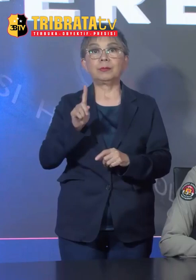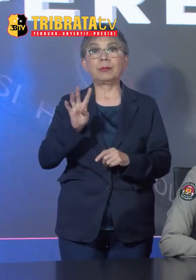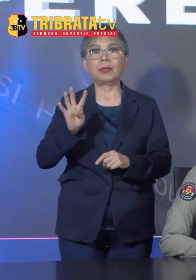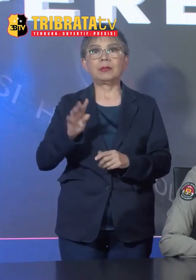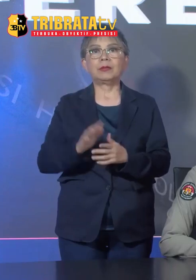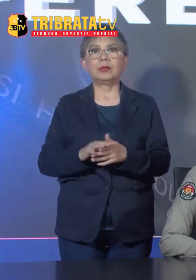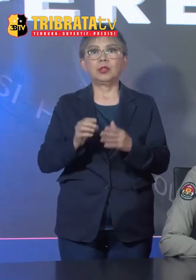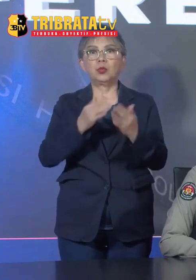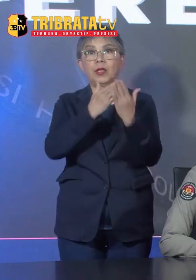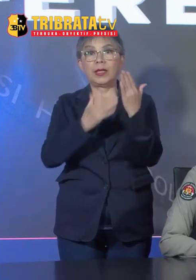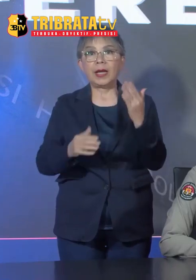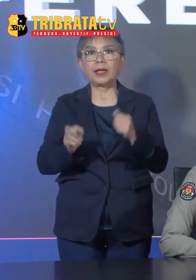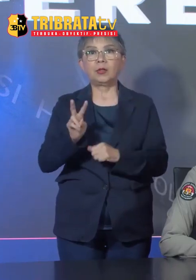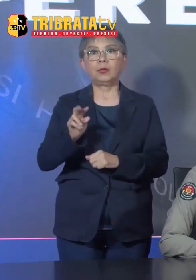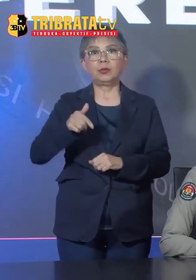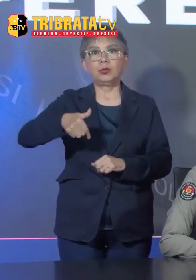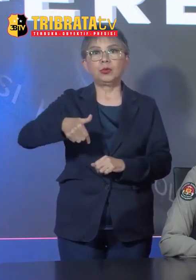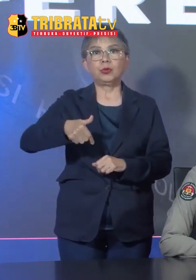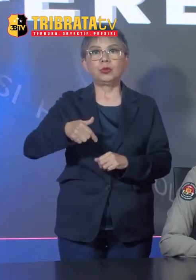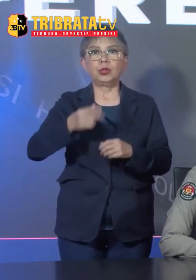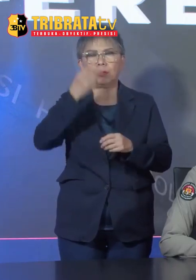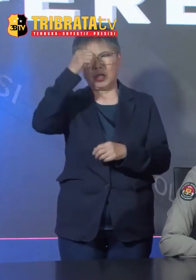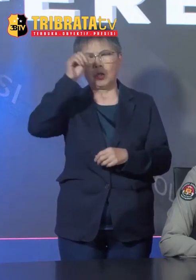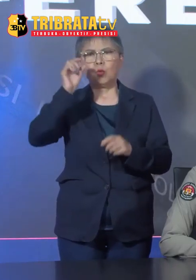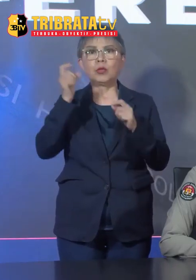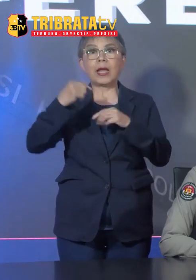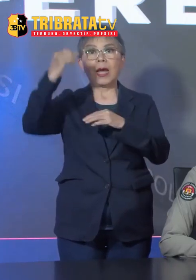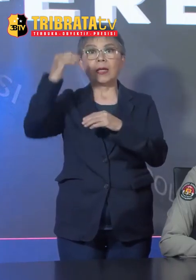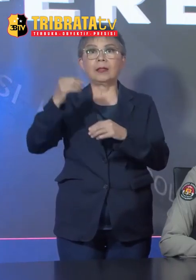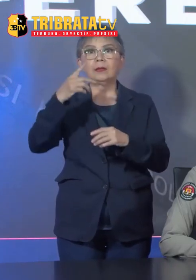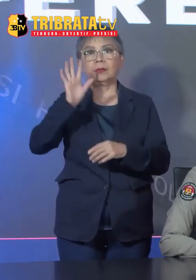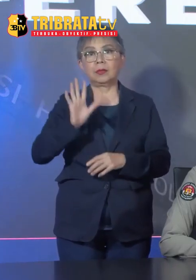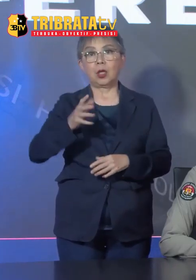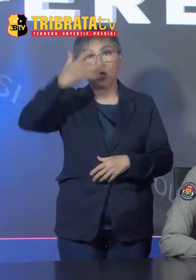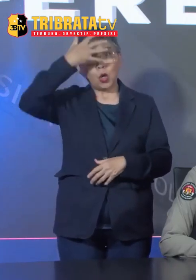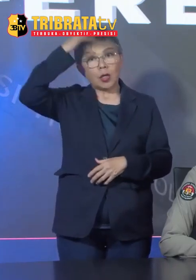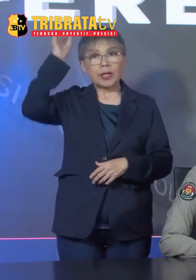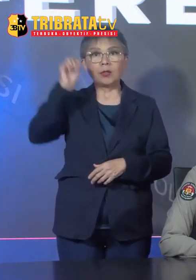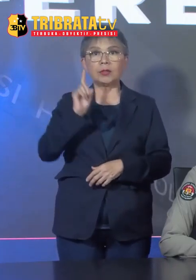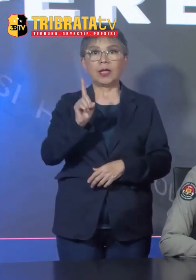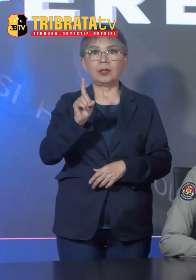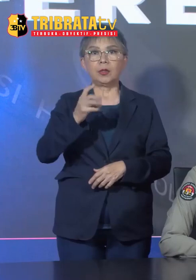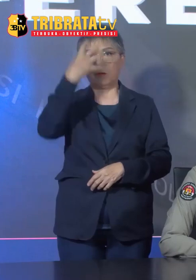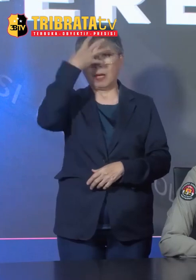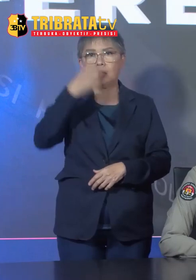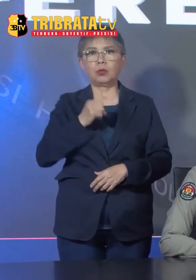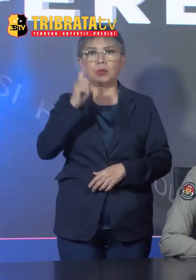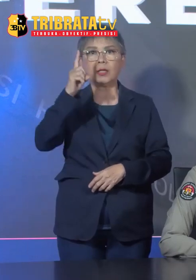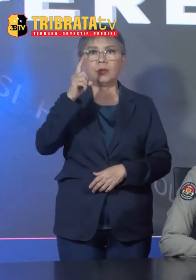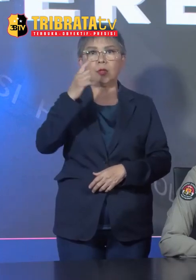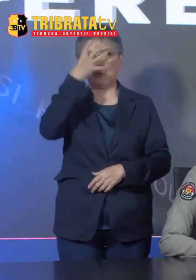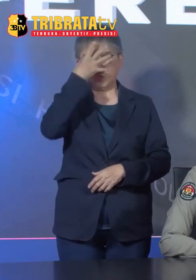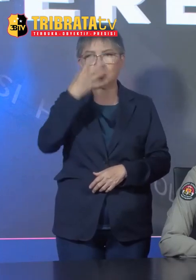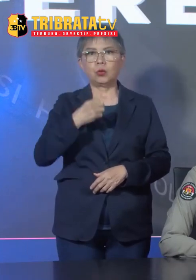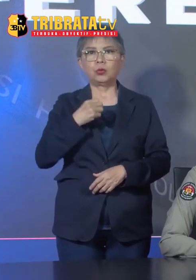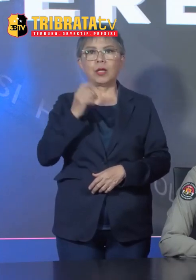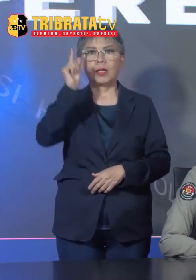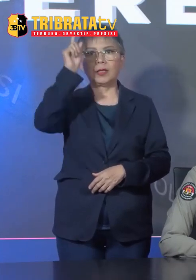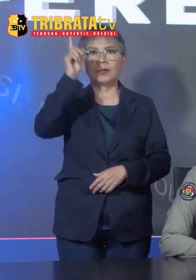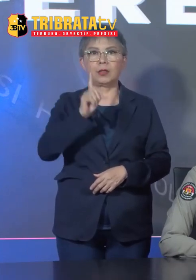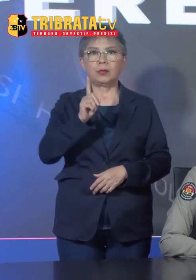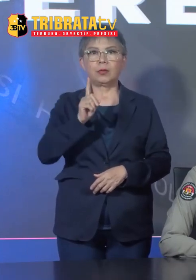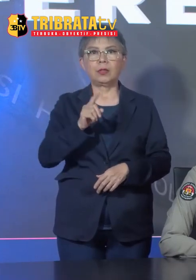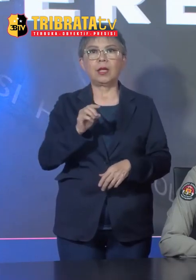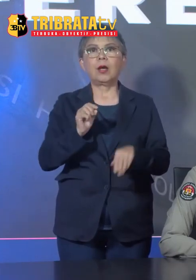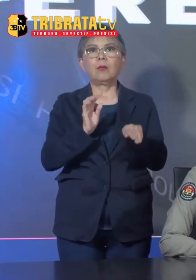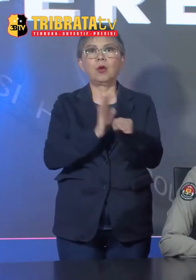27 Polda Sultra 5 Polda Gorontalo 1 Polda Maluku 1 Polda Maluku Utara